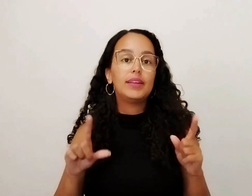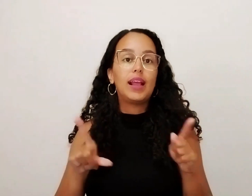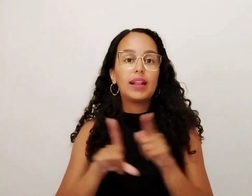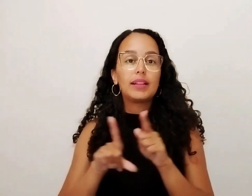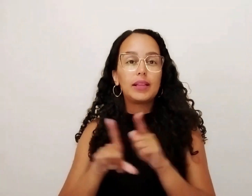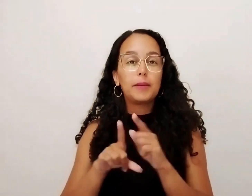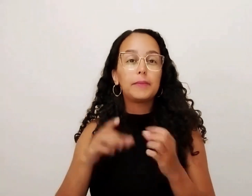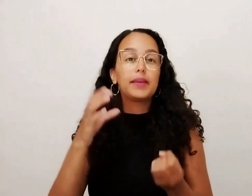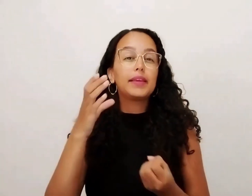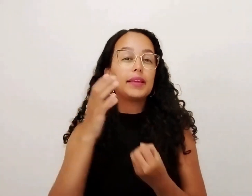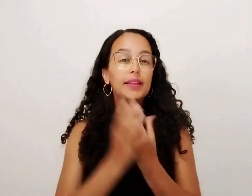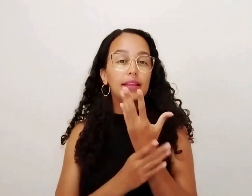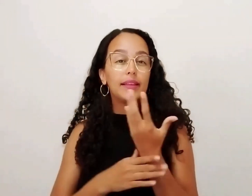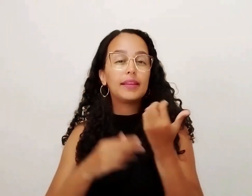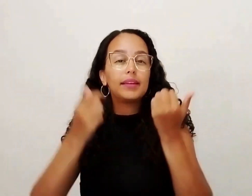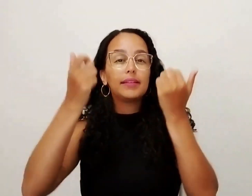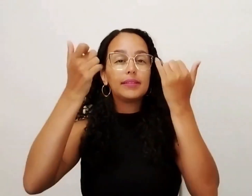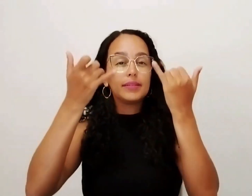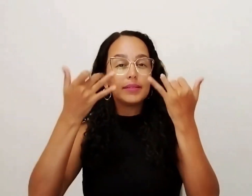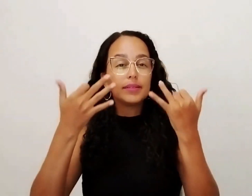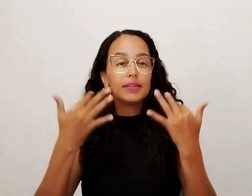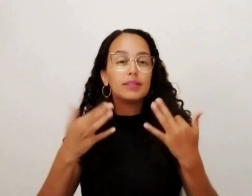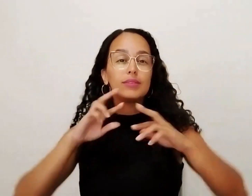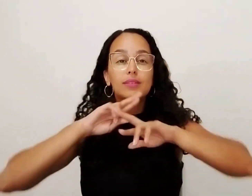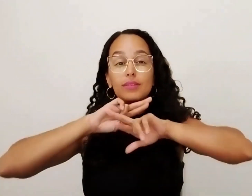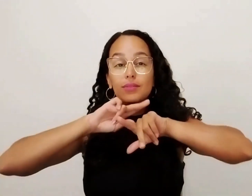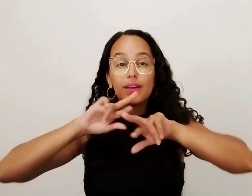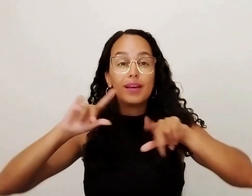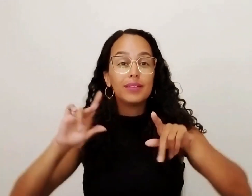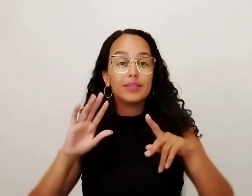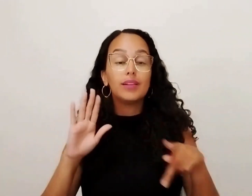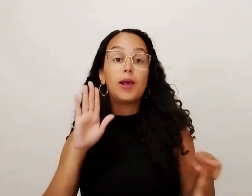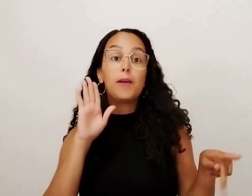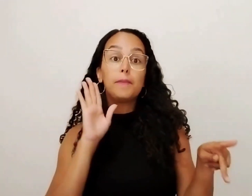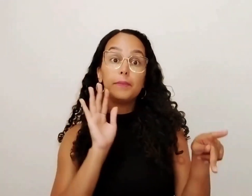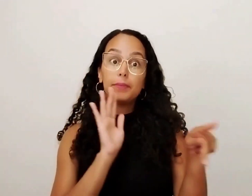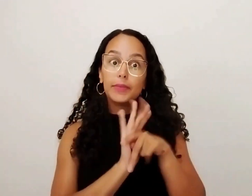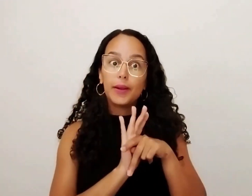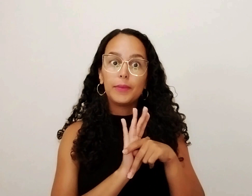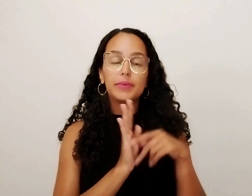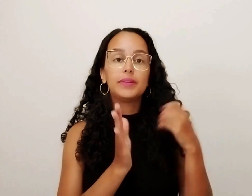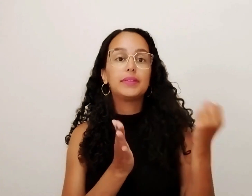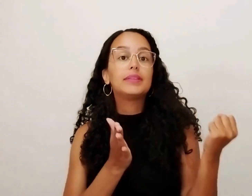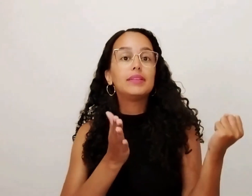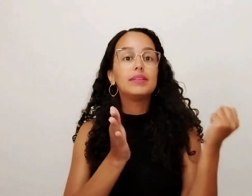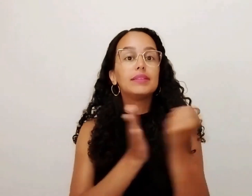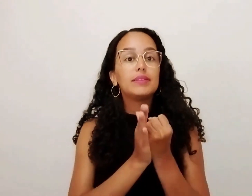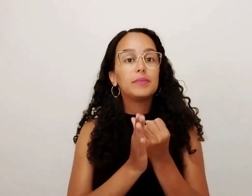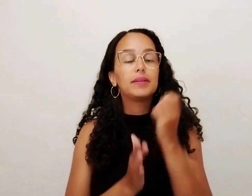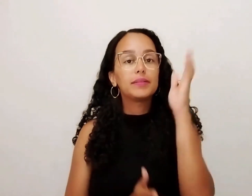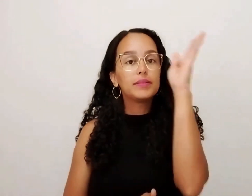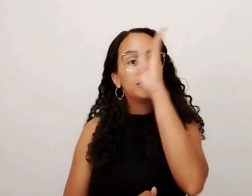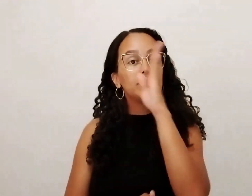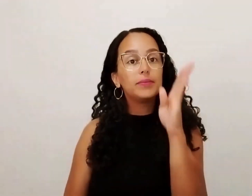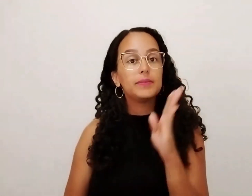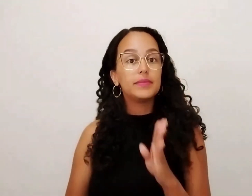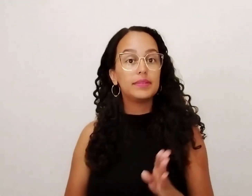Mário de Andrade consegue dessa forma criar uma obra que é um compêndio